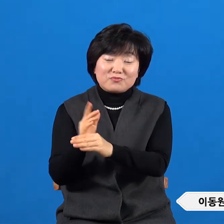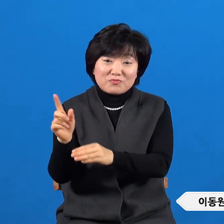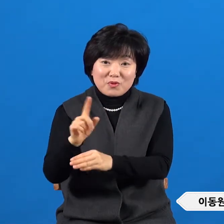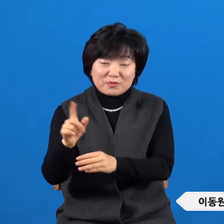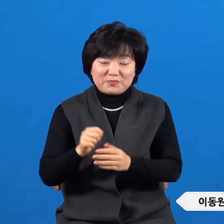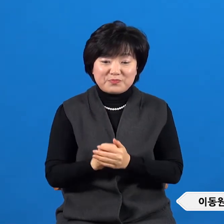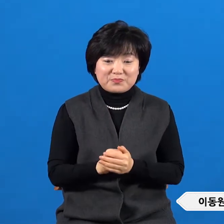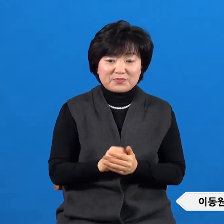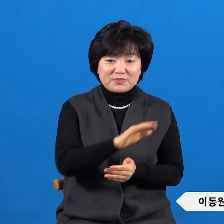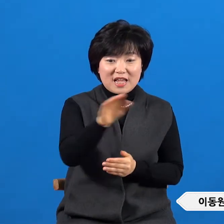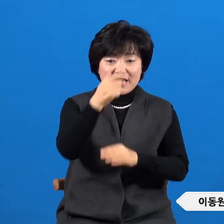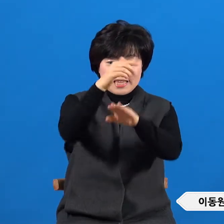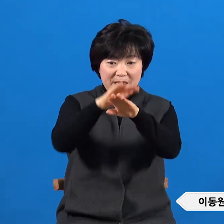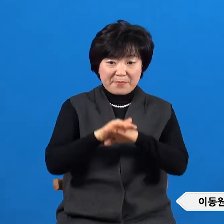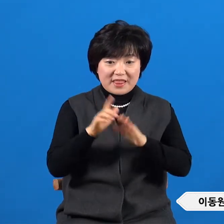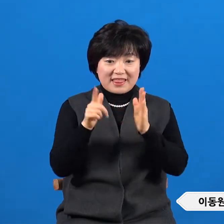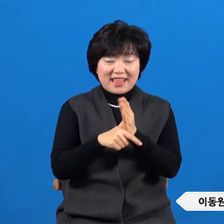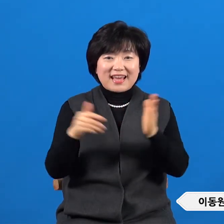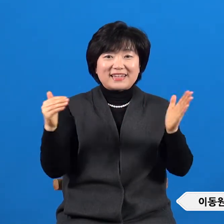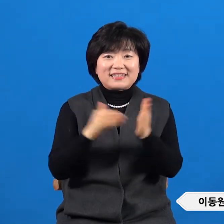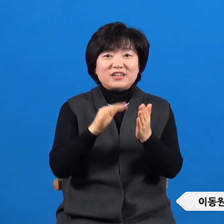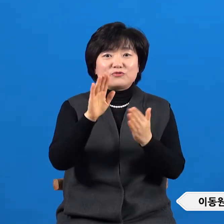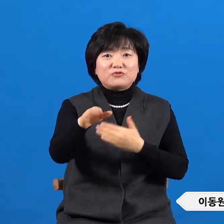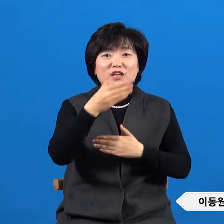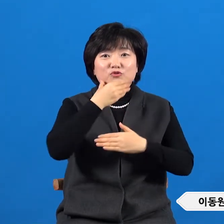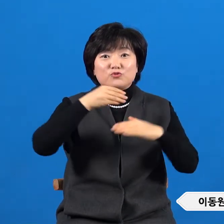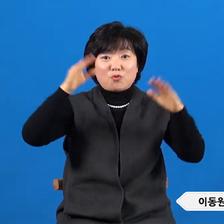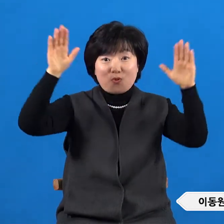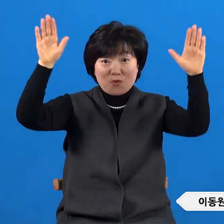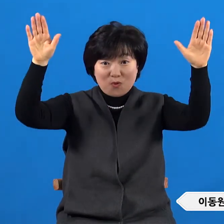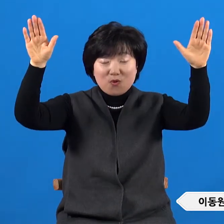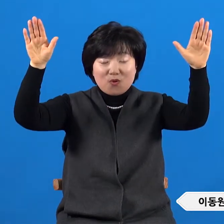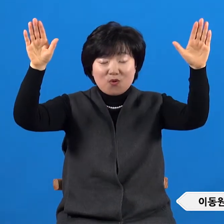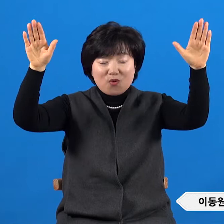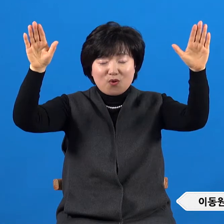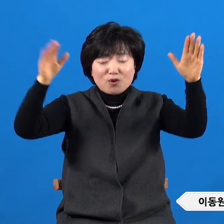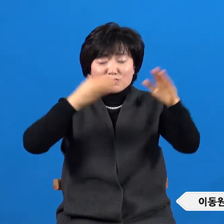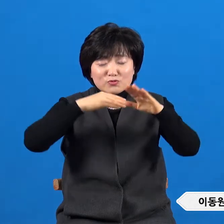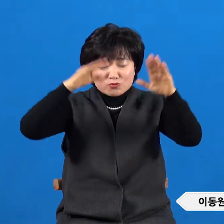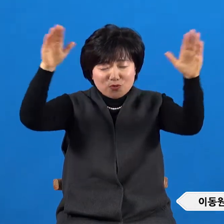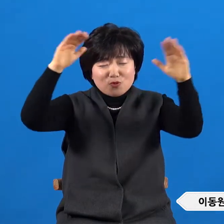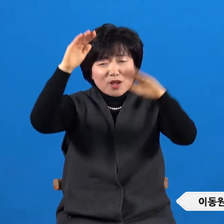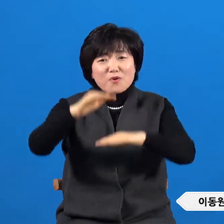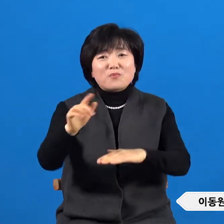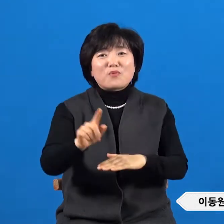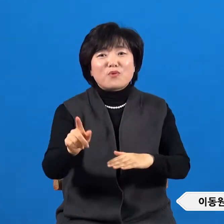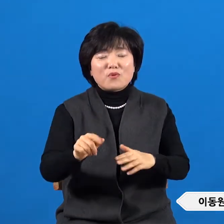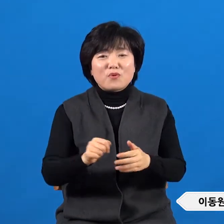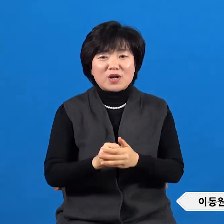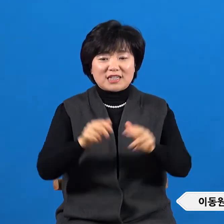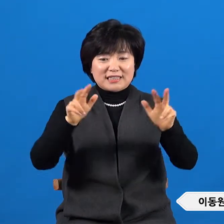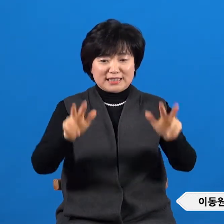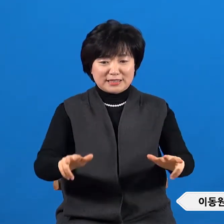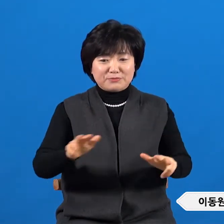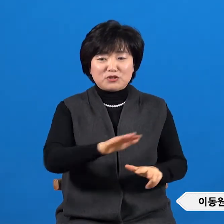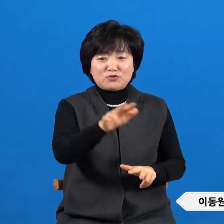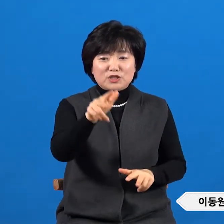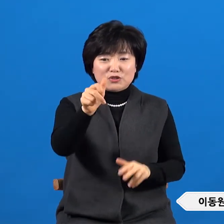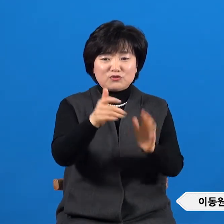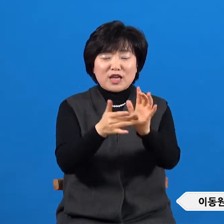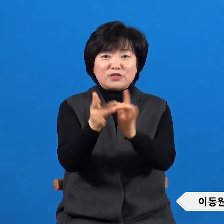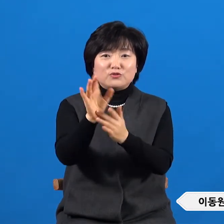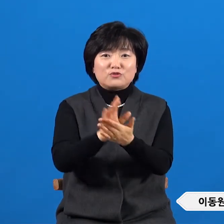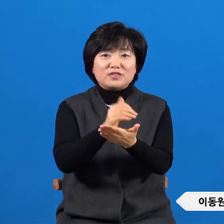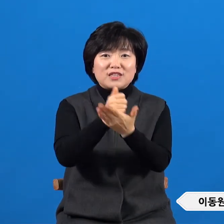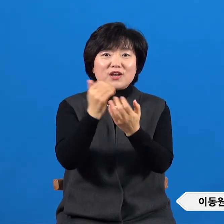우리는 예배에 참여할 때마다 예배의 끝머리에 소위 축도를 받습니다. 축도는 보통 이렇게